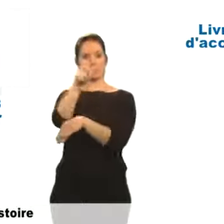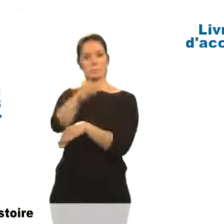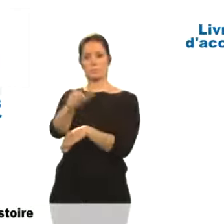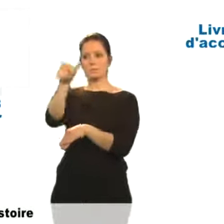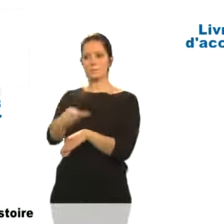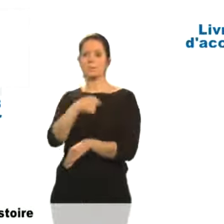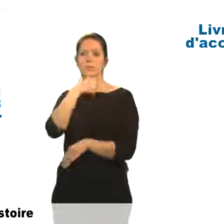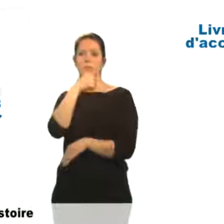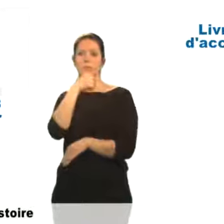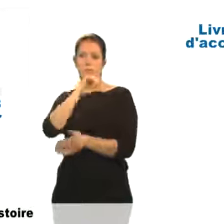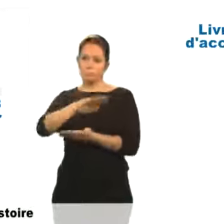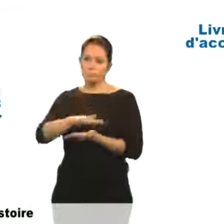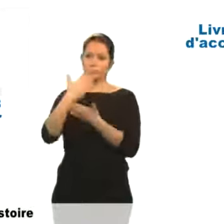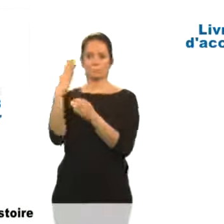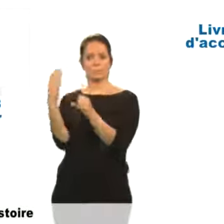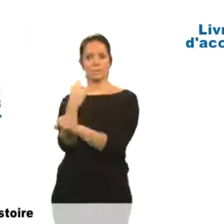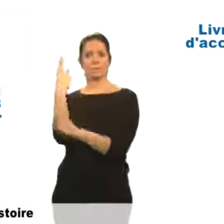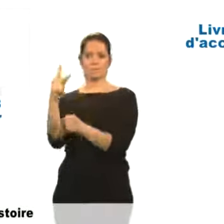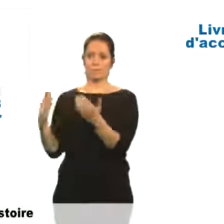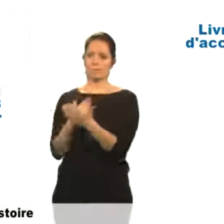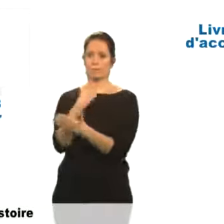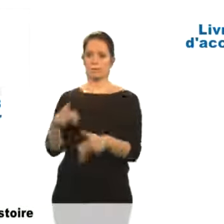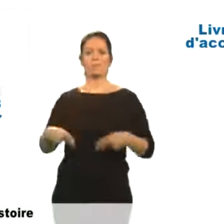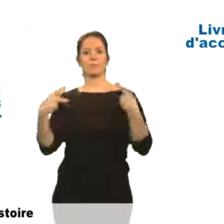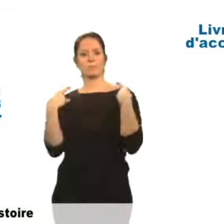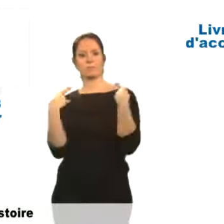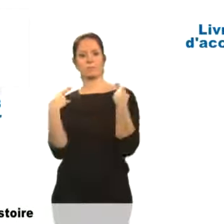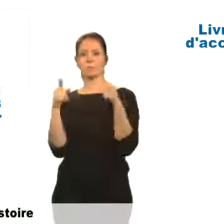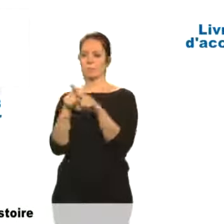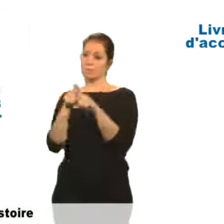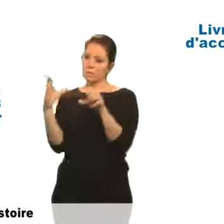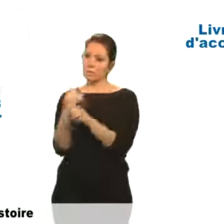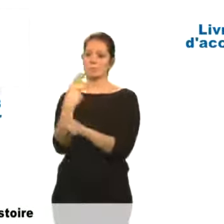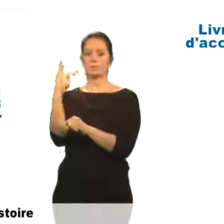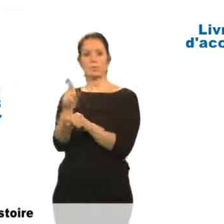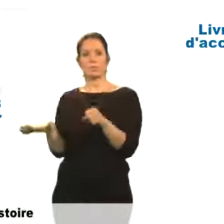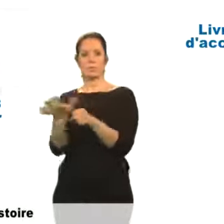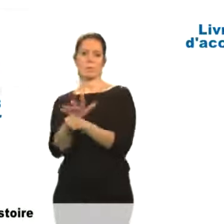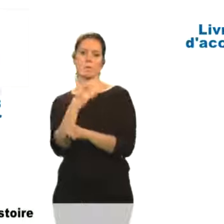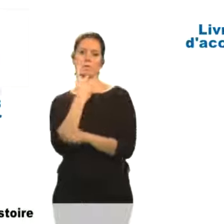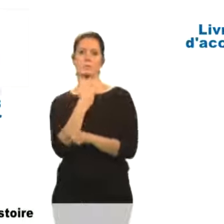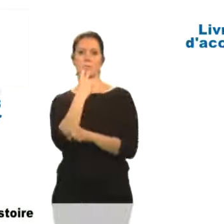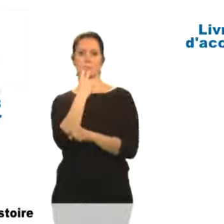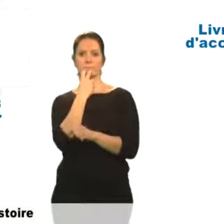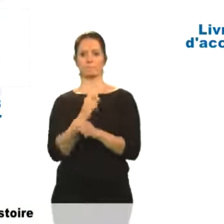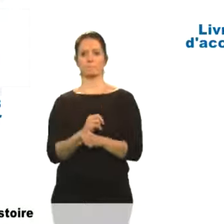la réalisation de leurs projets de vie et l'exercice de leur pleine citoyenneté. Ainsi, l'Aide aux Vieux